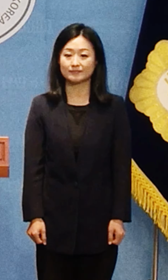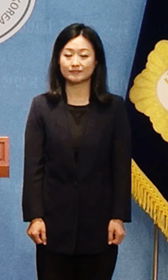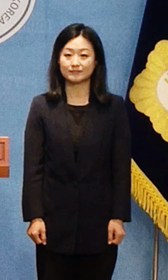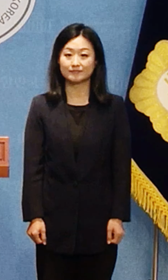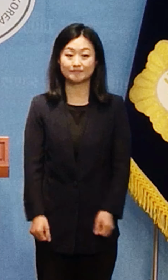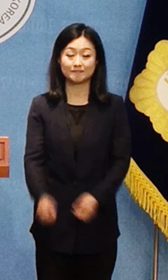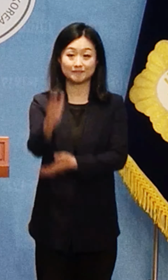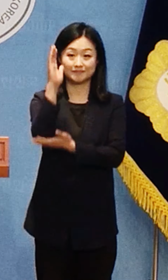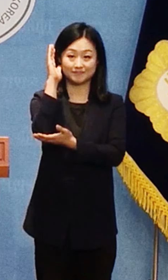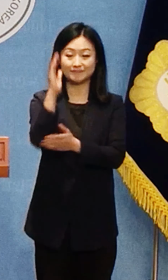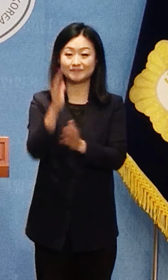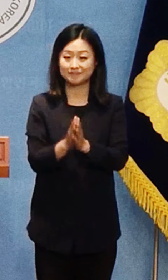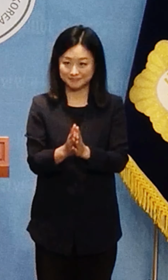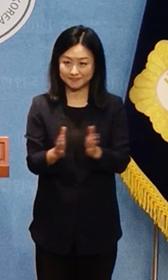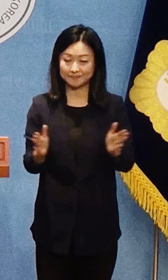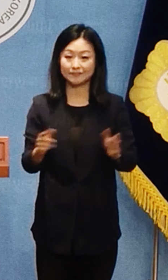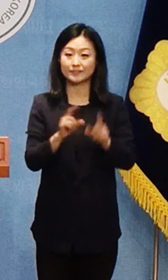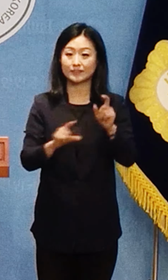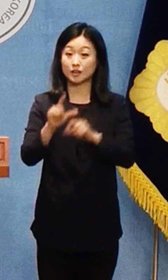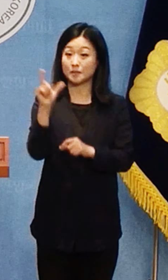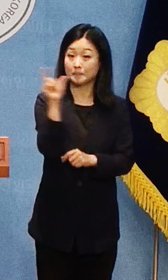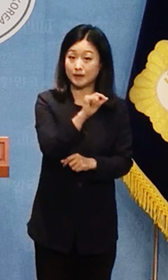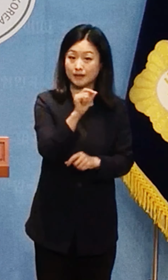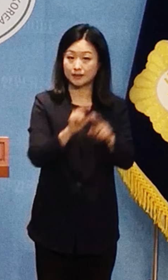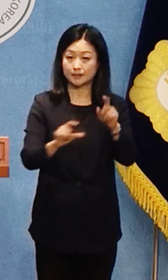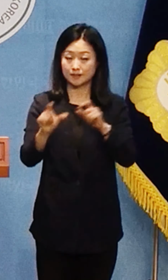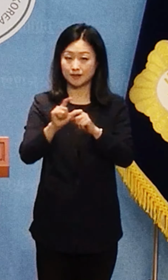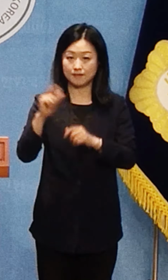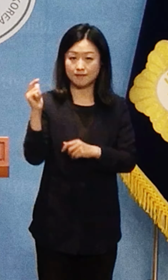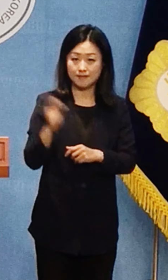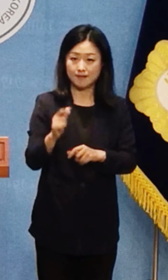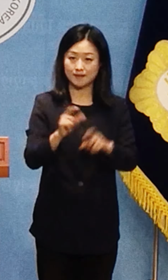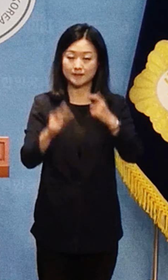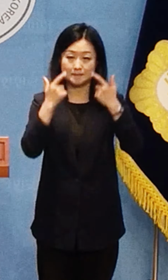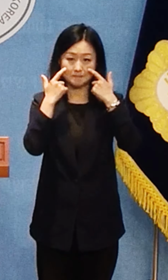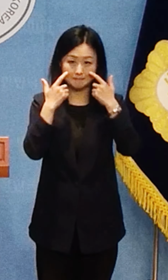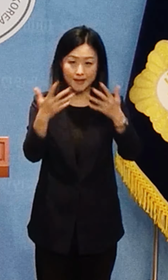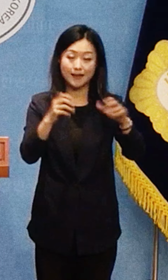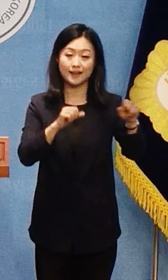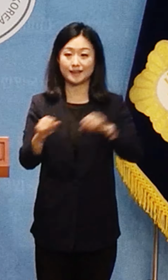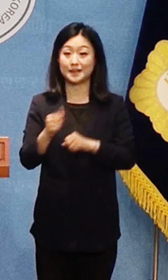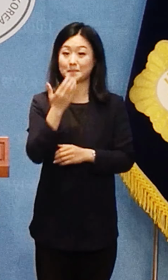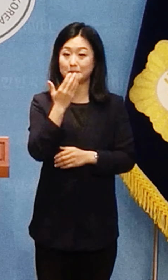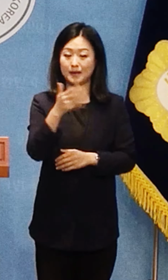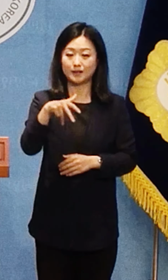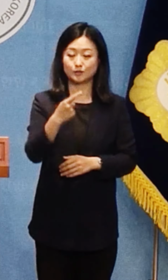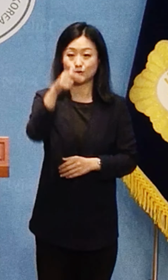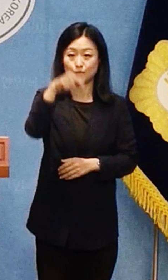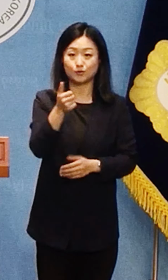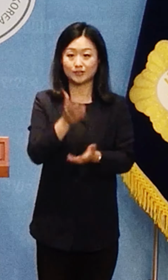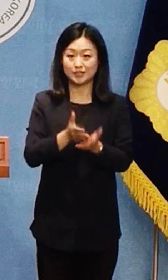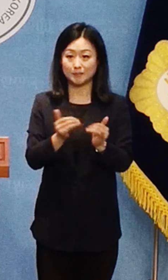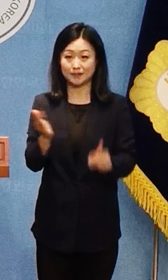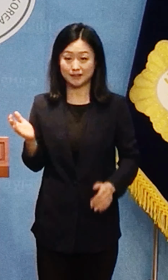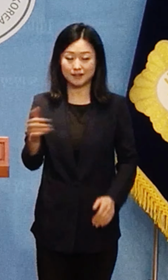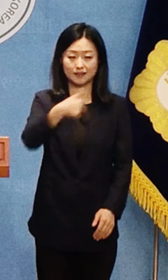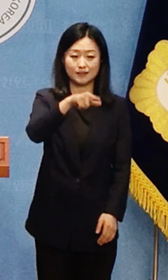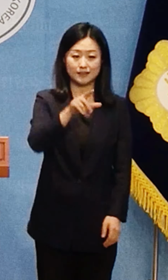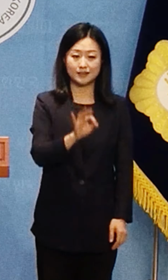브리핑 시작하겠습니다 더 빠르게 더 강하게 더 선명하게 행동하겠습니다 조국 혁신당 대변인